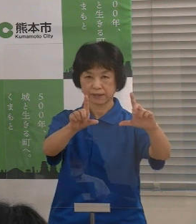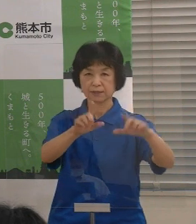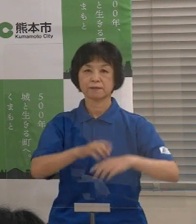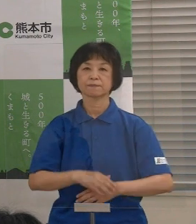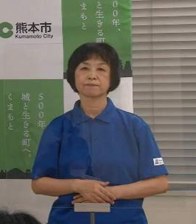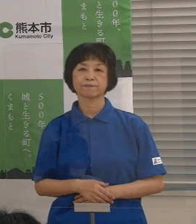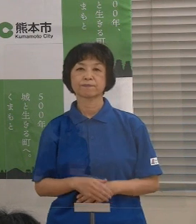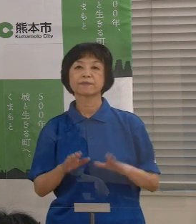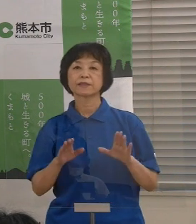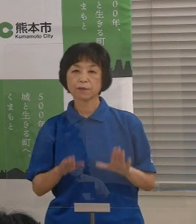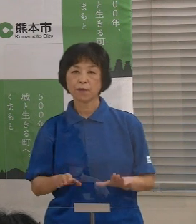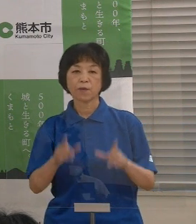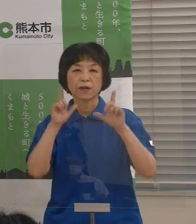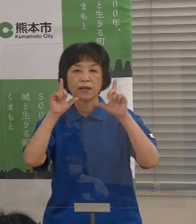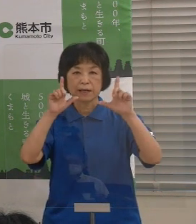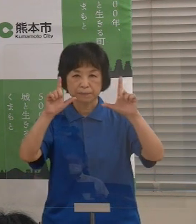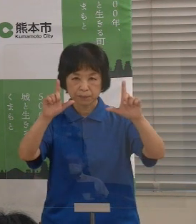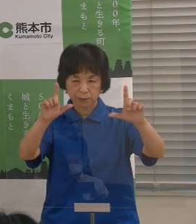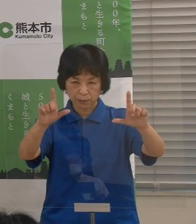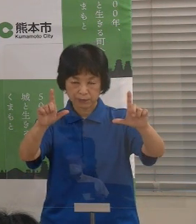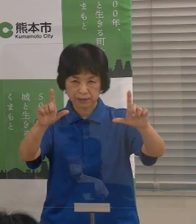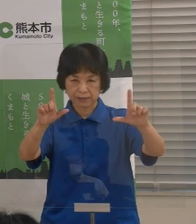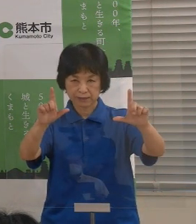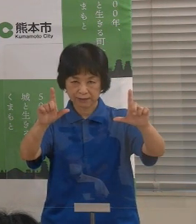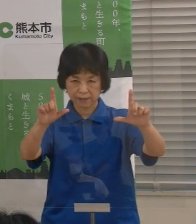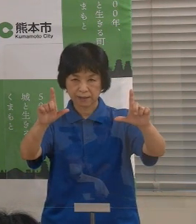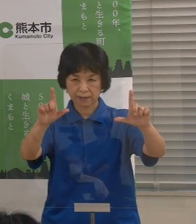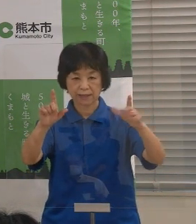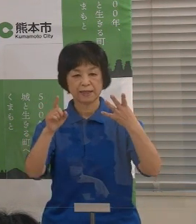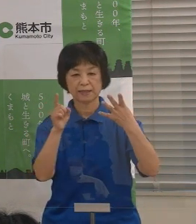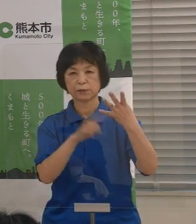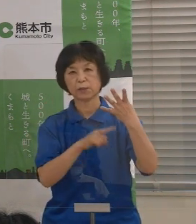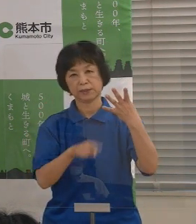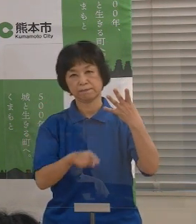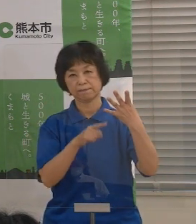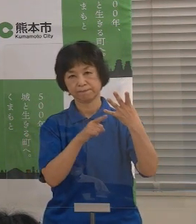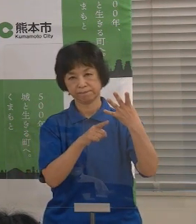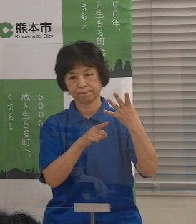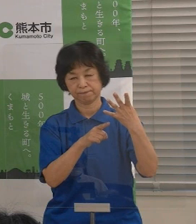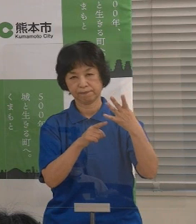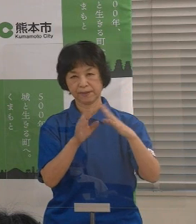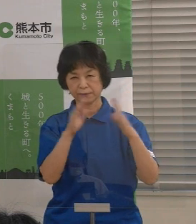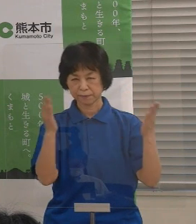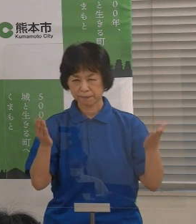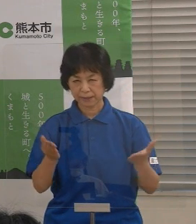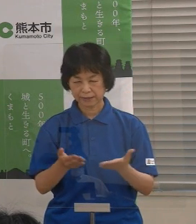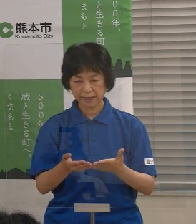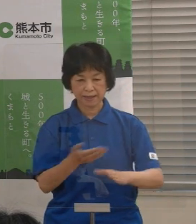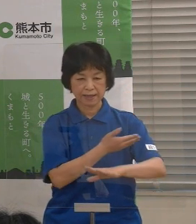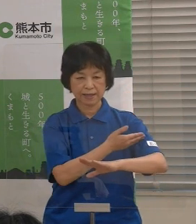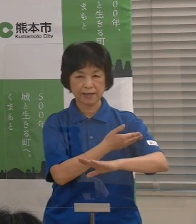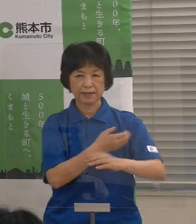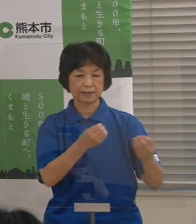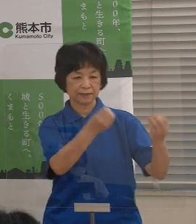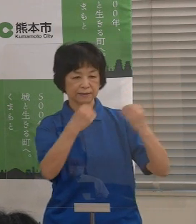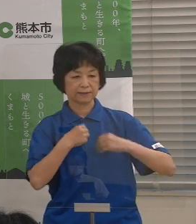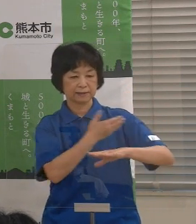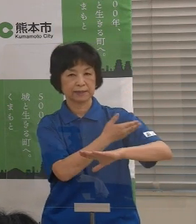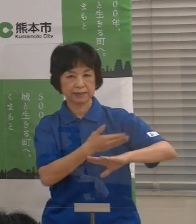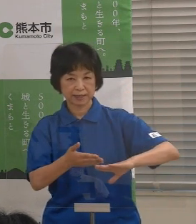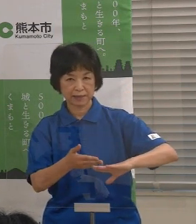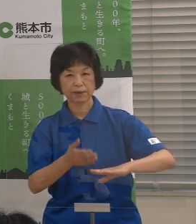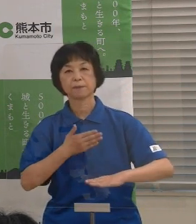発表させていただいた、現在のところ発表させていただいた4名については、すべてリンクあり、感染経路は